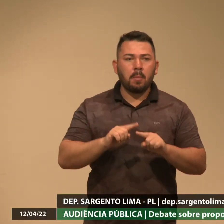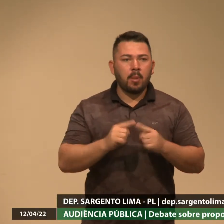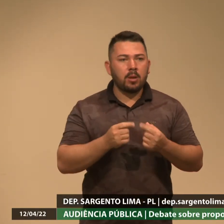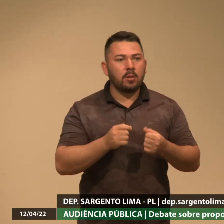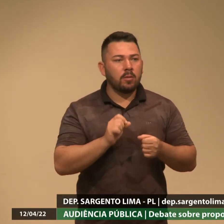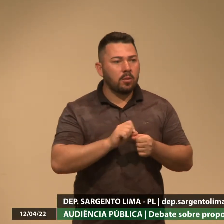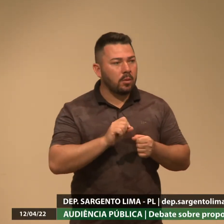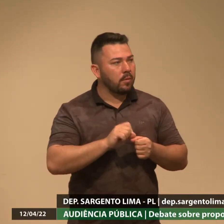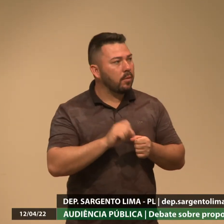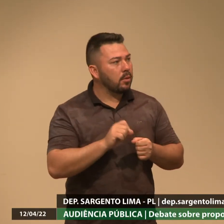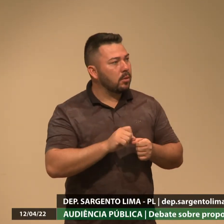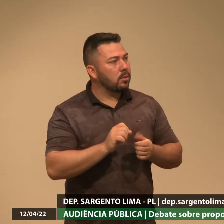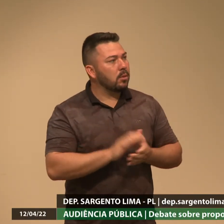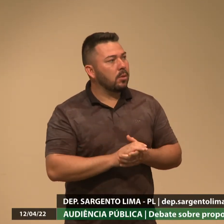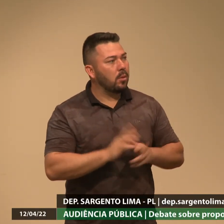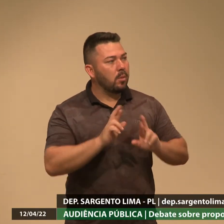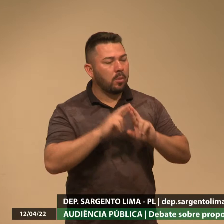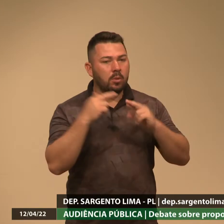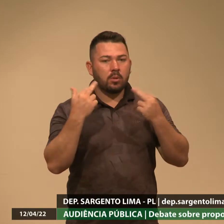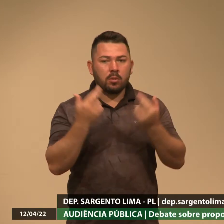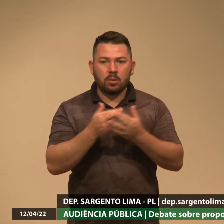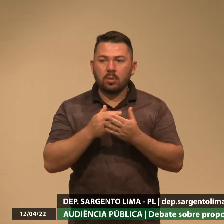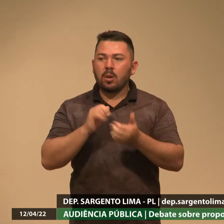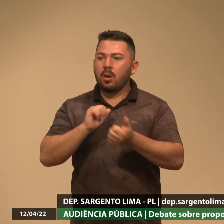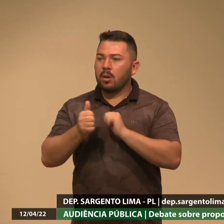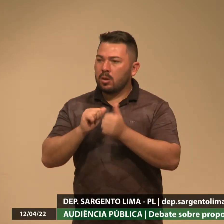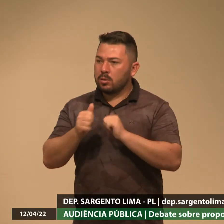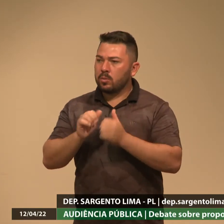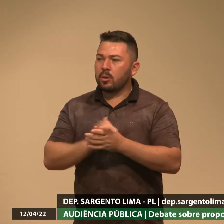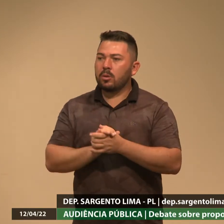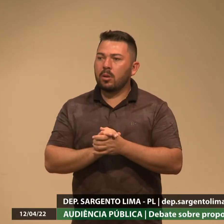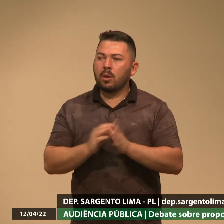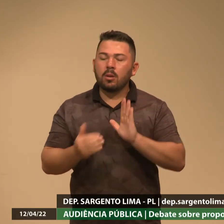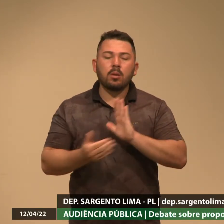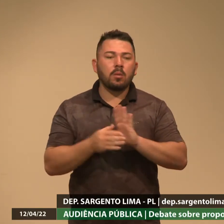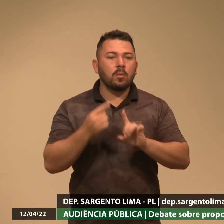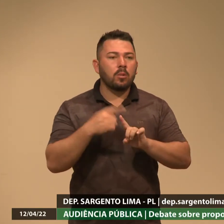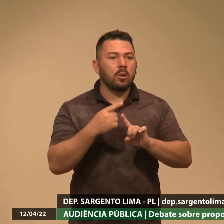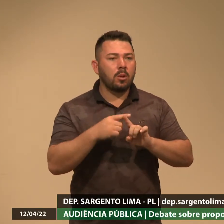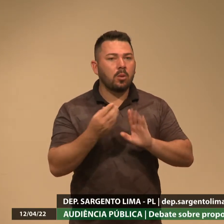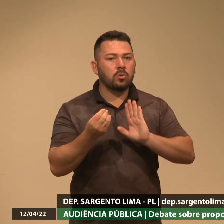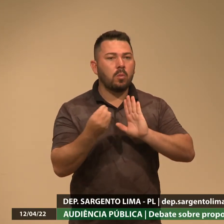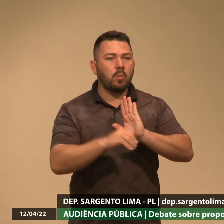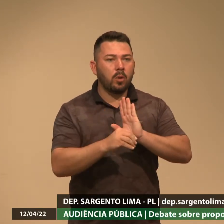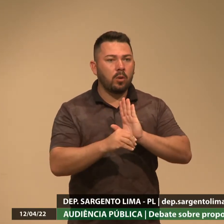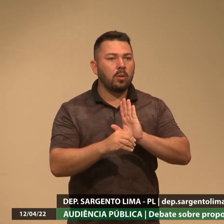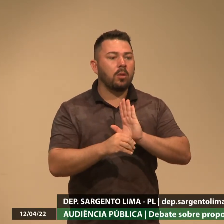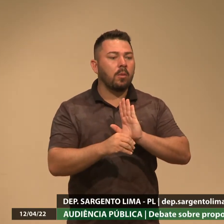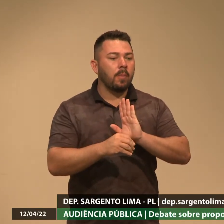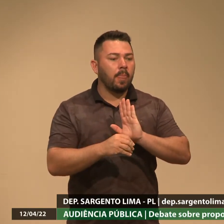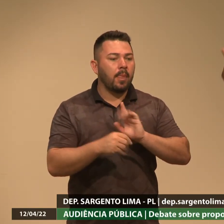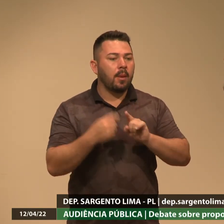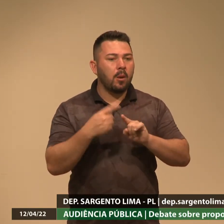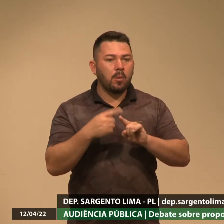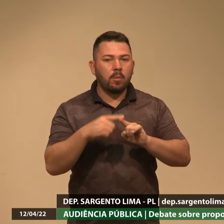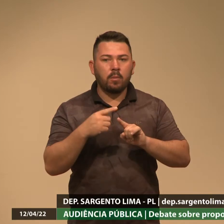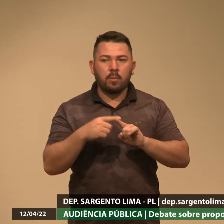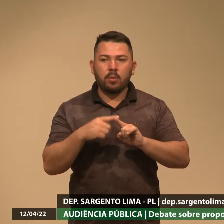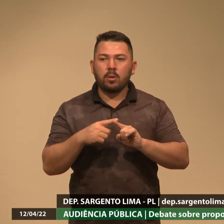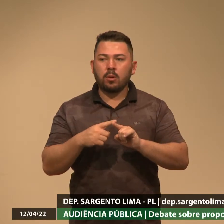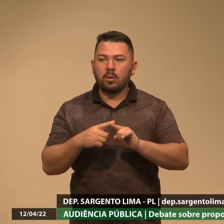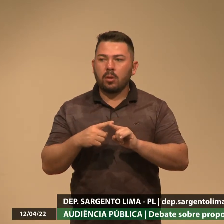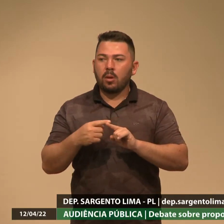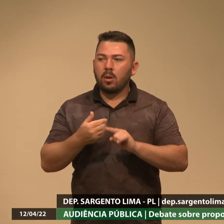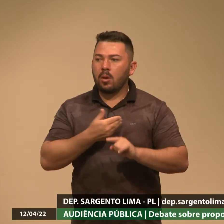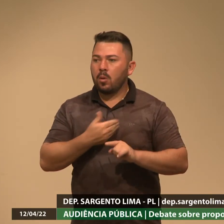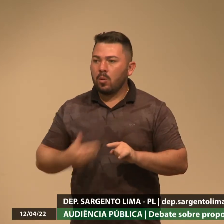vou ter que fazer uma também mas eu mais uma reunião com a fesporte ali dentro ali até para que possa acrescentar isso porque senão ele vai ser diligenciado